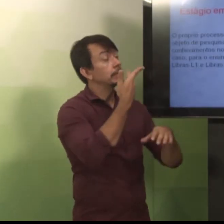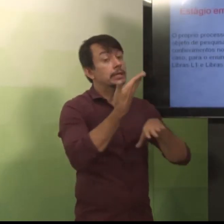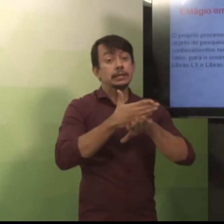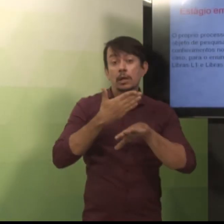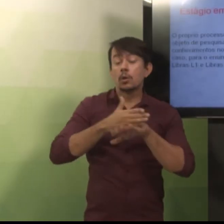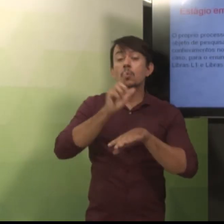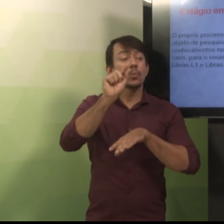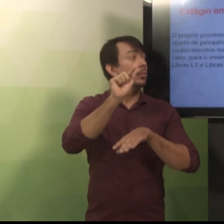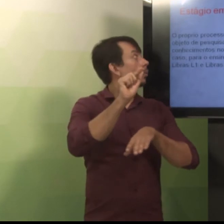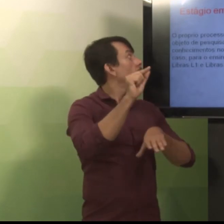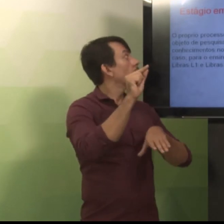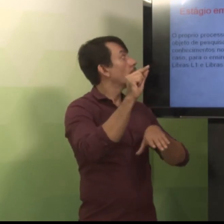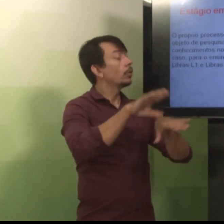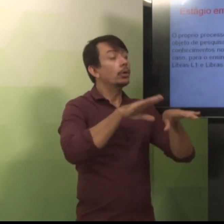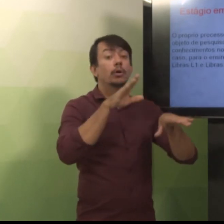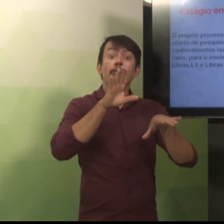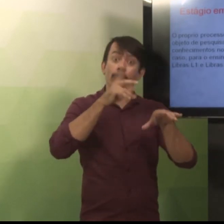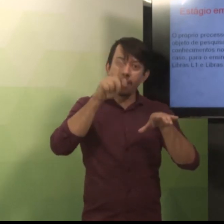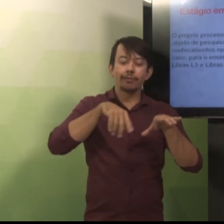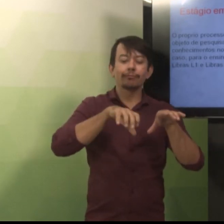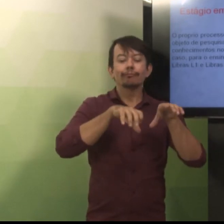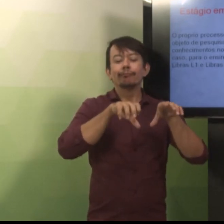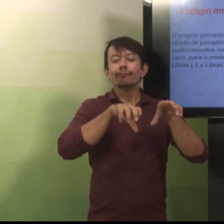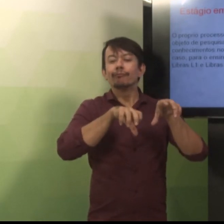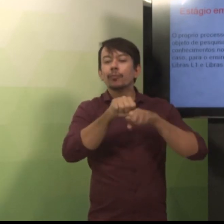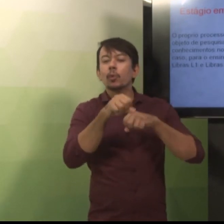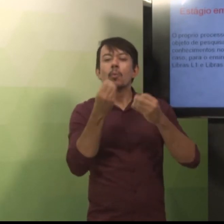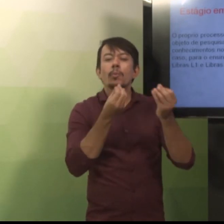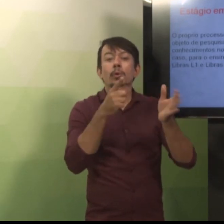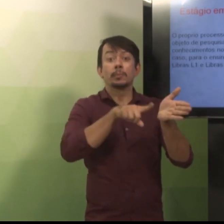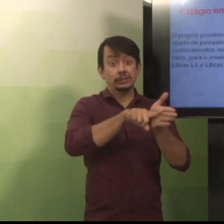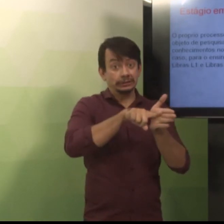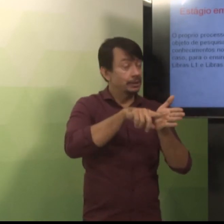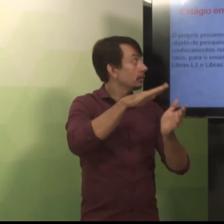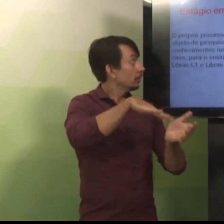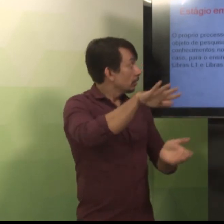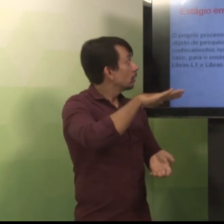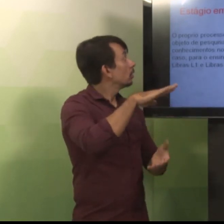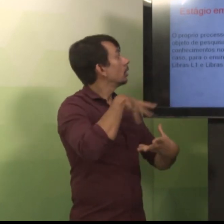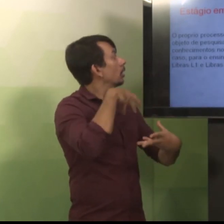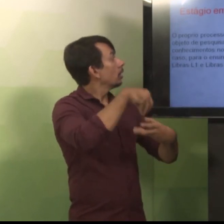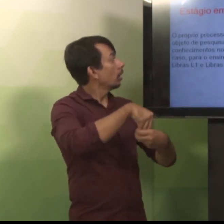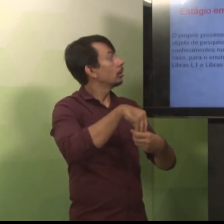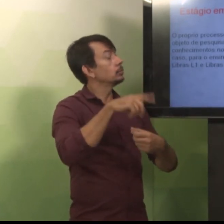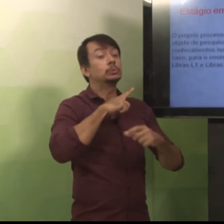Estágio em forma de pesquisa. Então, nós temos aqui, no processo de ensino,